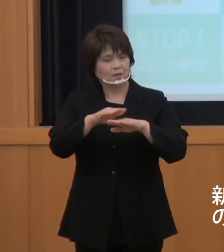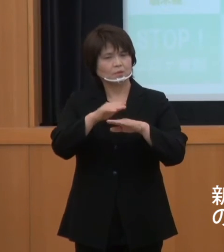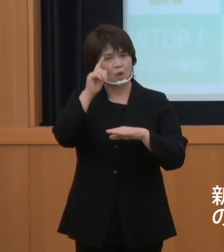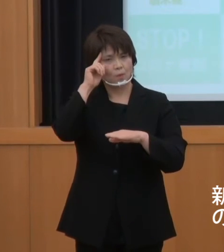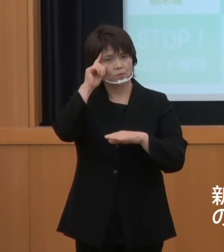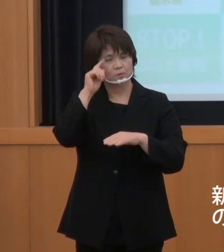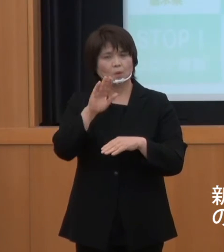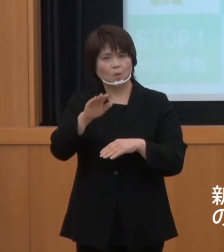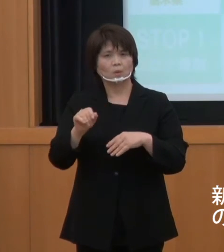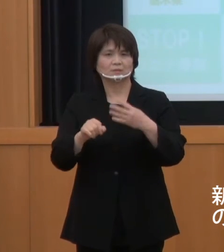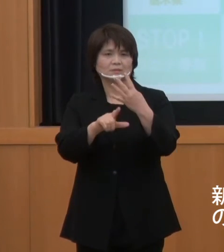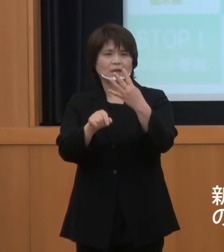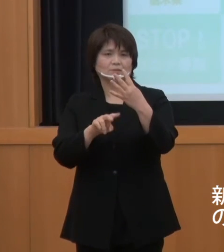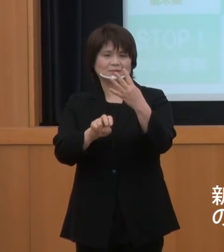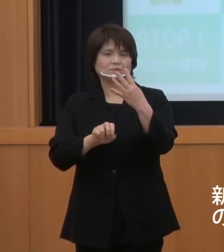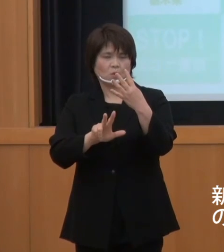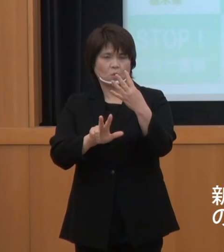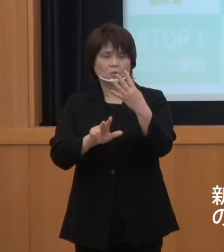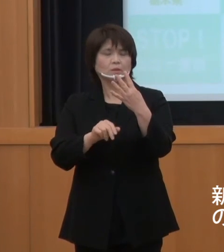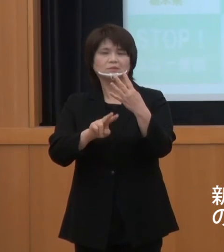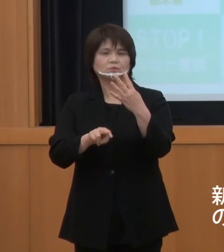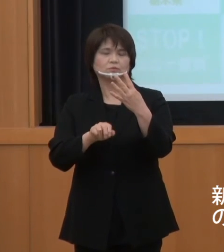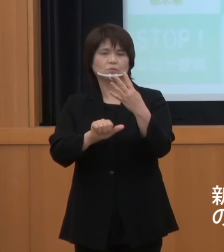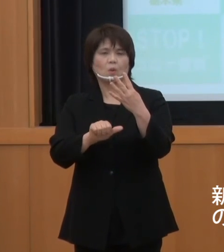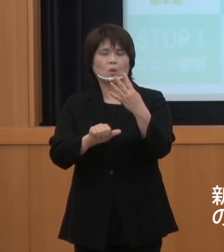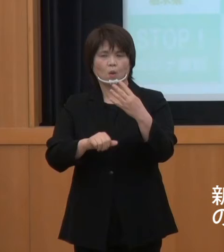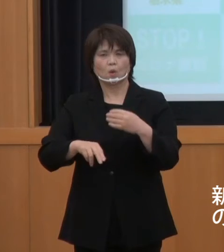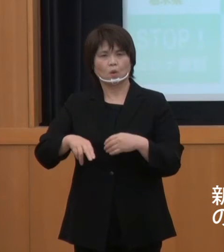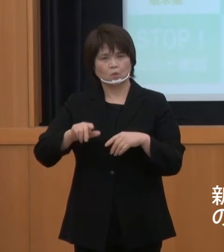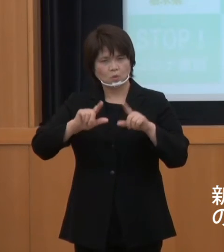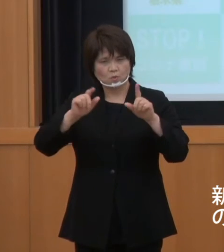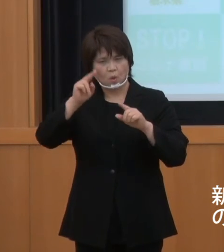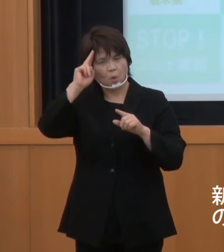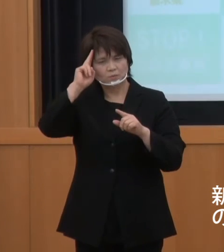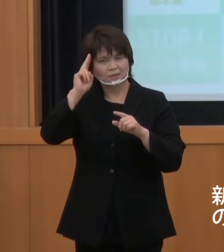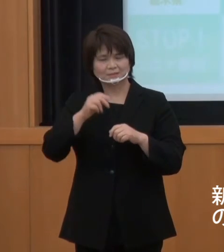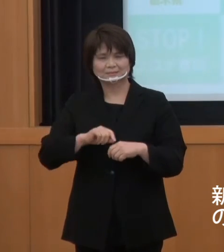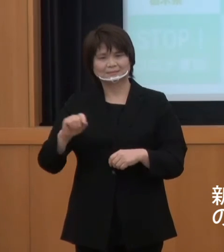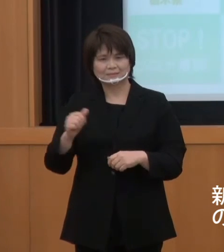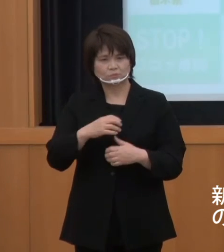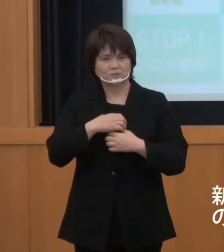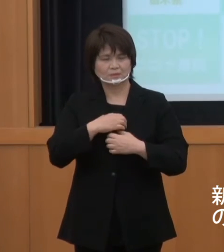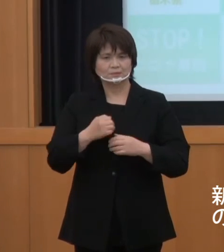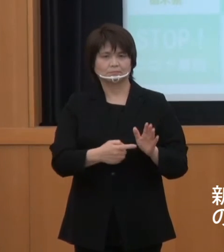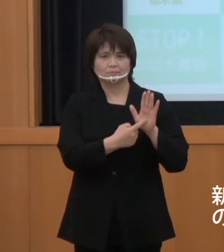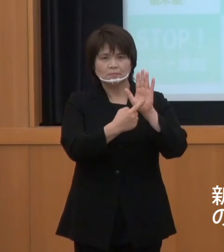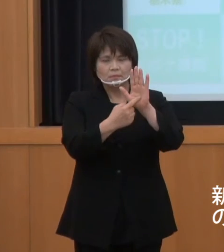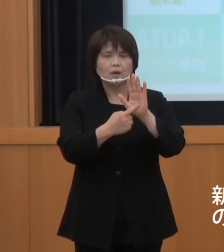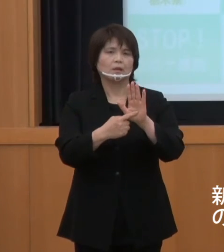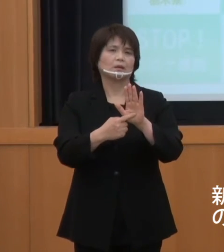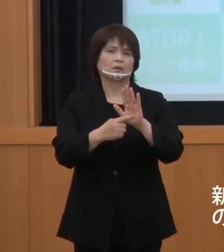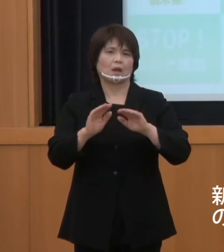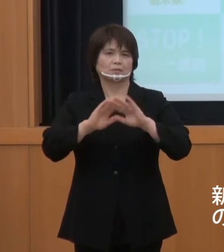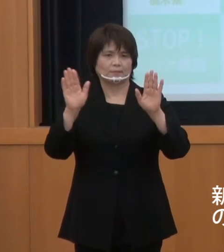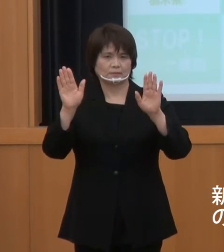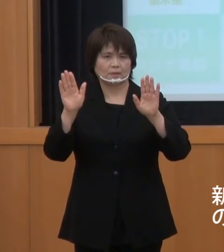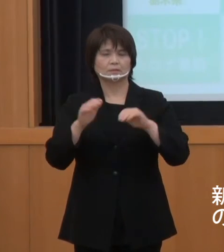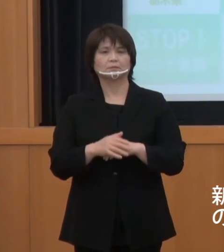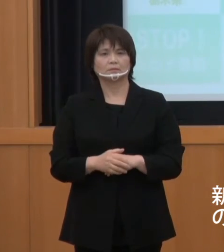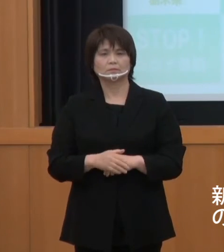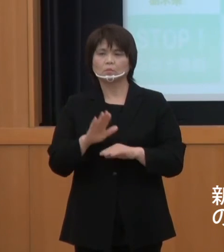その後4月25日に東京、大阪などで緊急事態宣言が発生するなど、こういった全体状況に対する受け止め